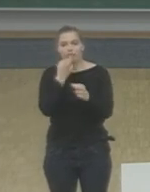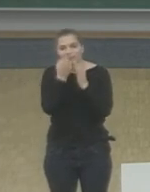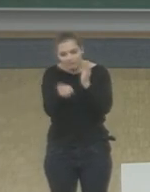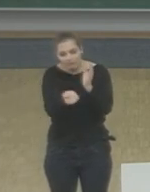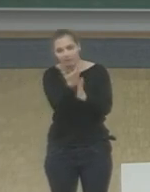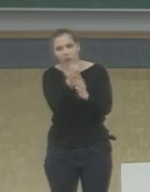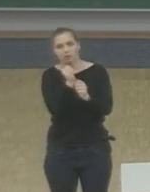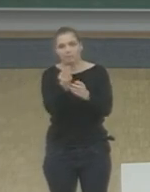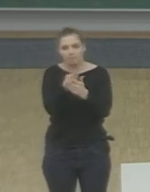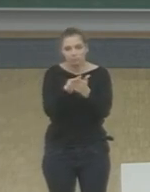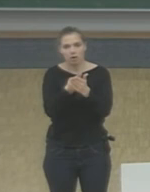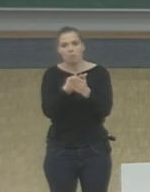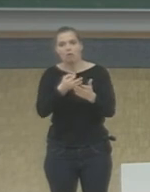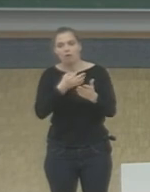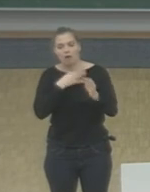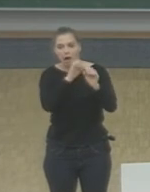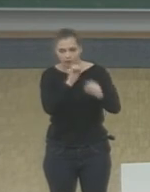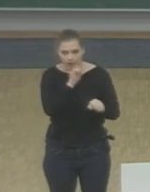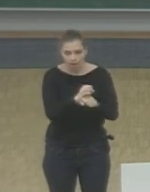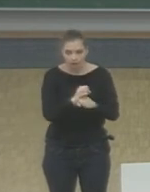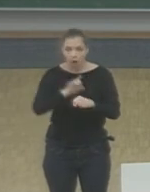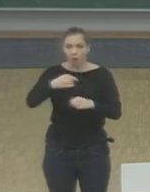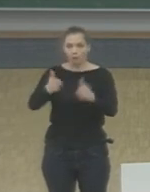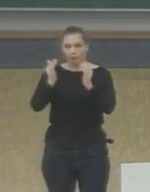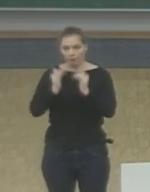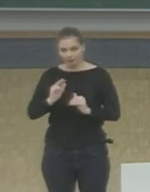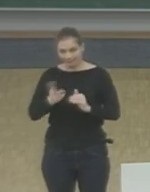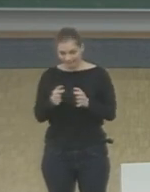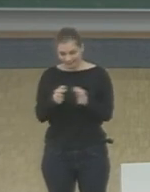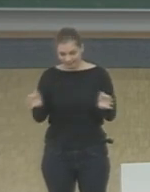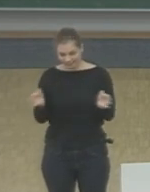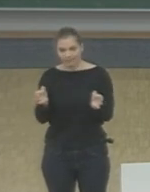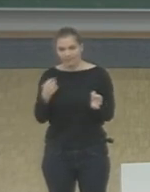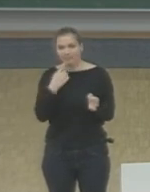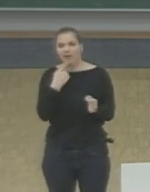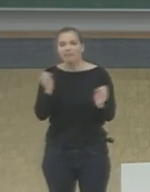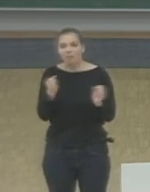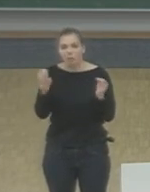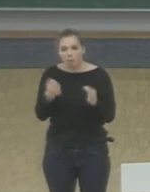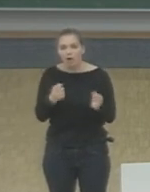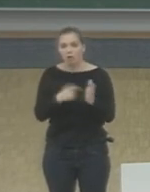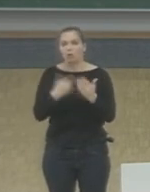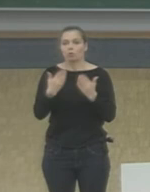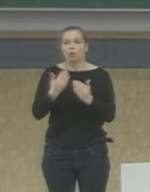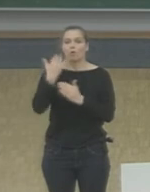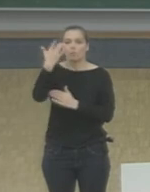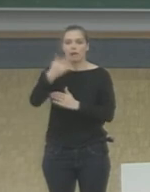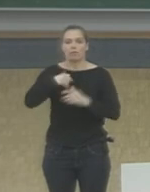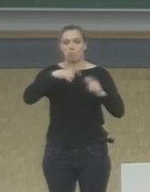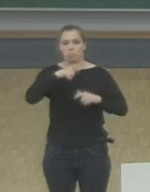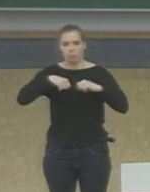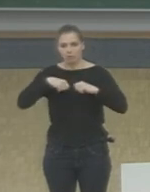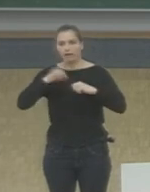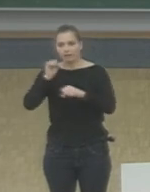Phänomenen. Und führt dann erst im dritten Satz als Begründung dieser Literacy an, dass diese Dinge im späteren Bürgerinnenleben eine